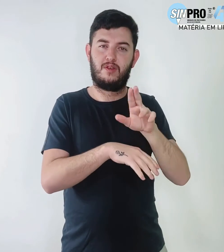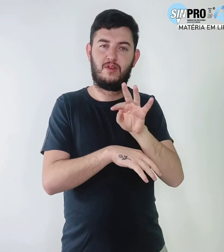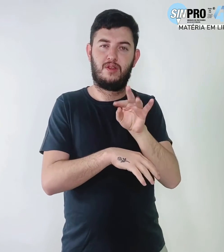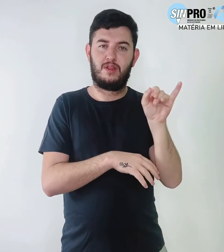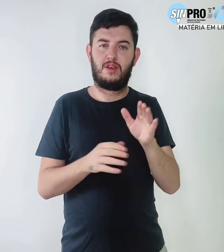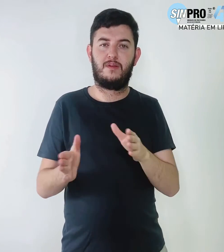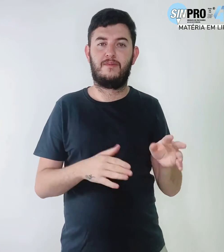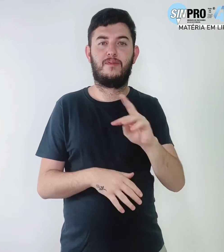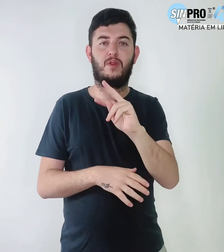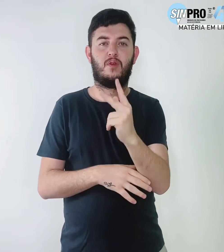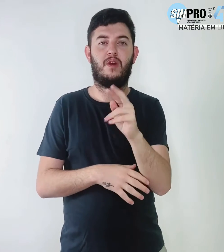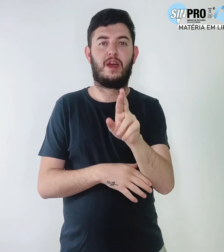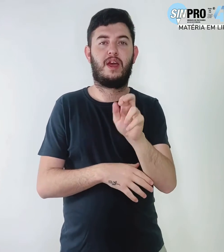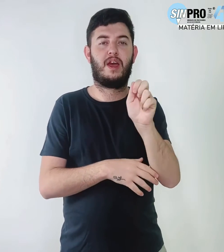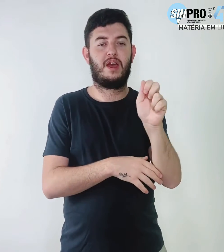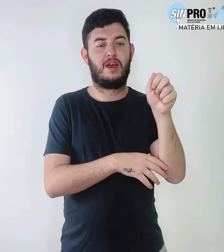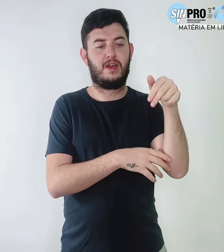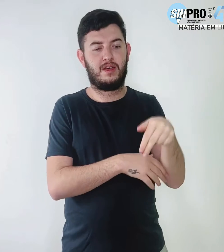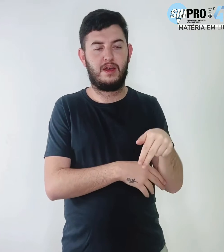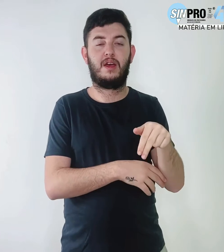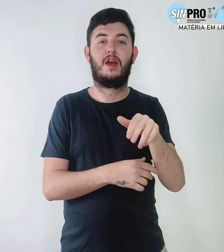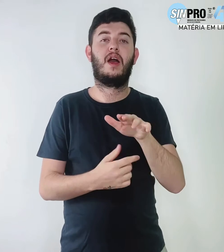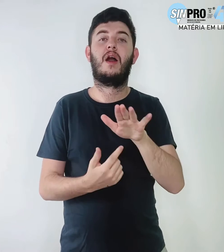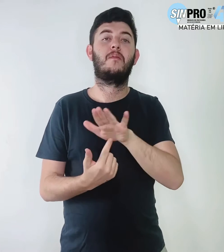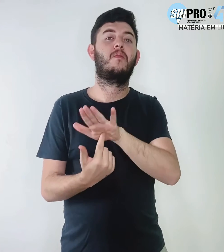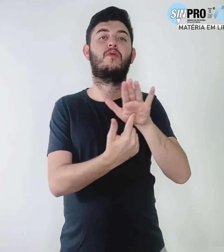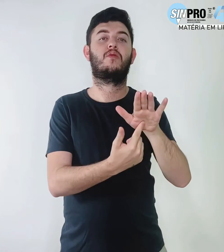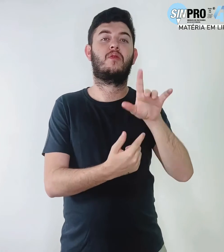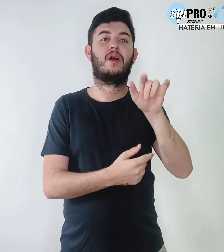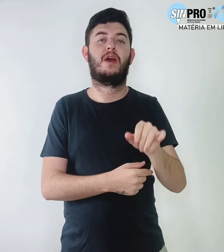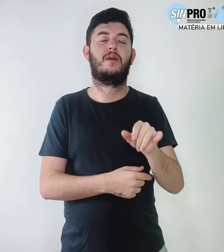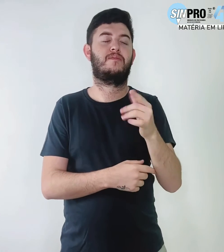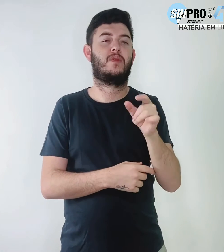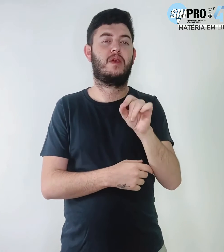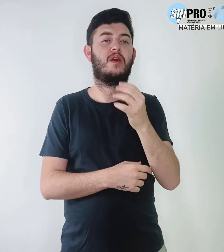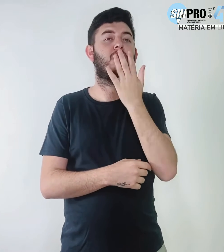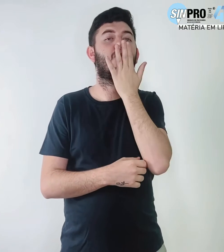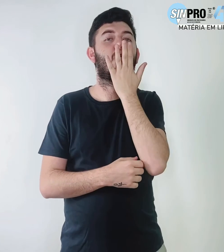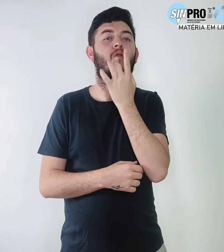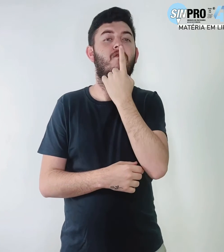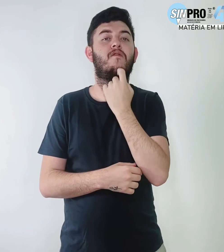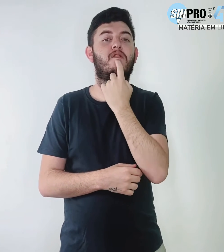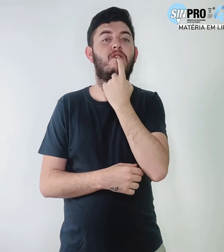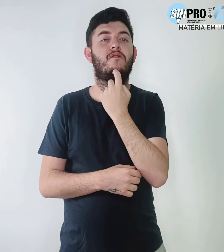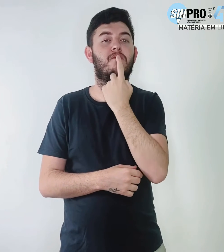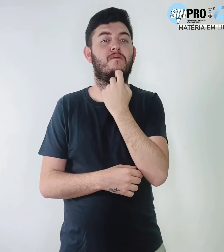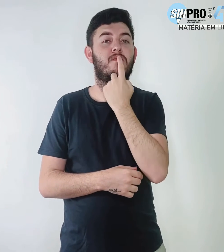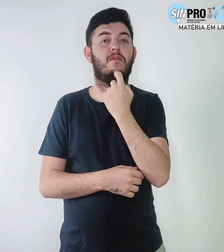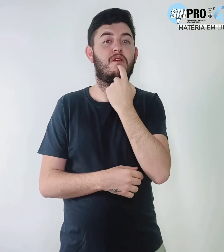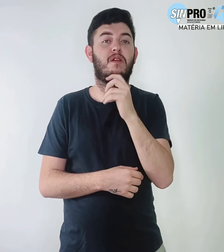DF, decretou bandeira vermelha e só irá atender, a partir desta quarta-feira,